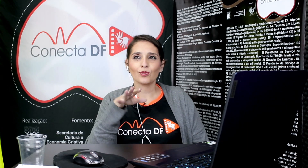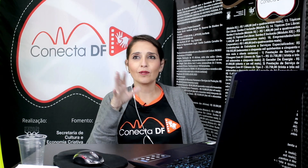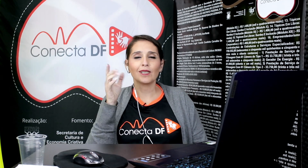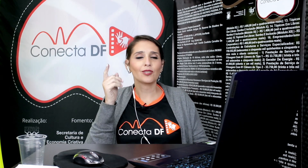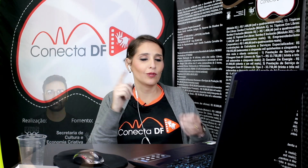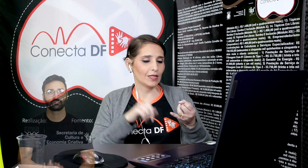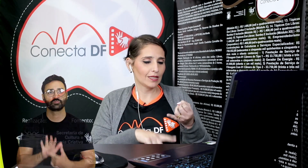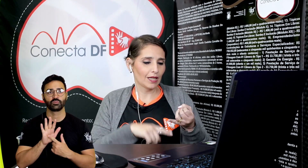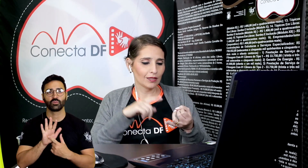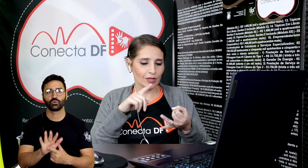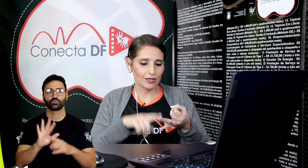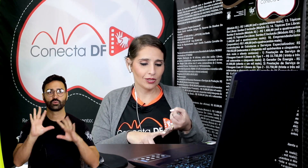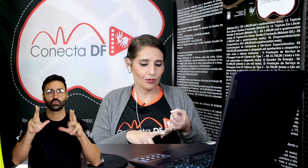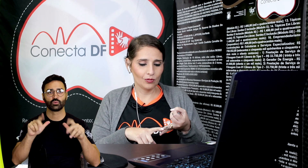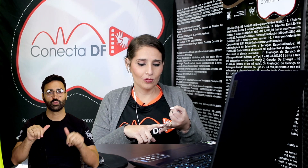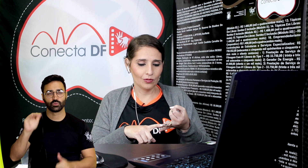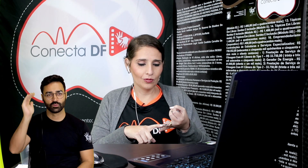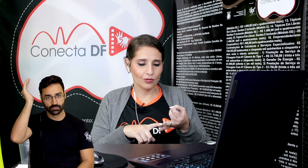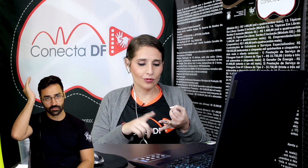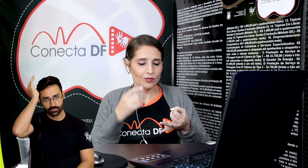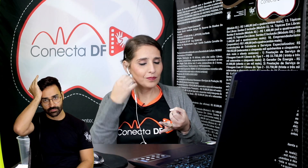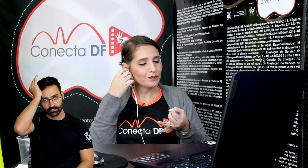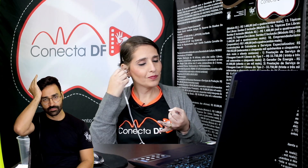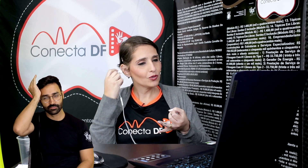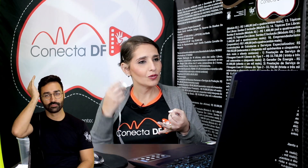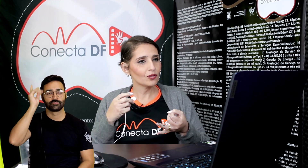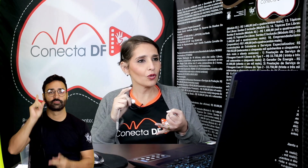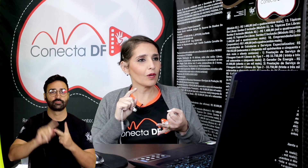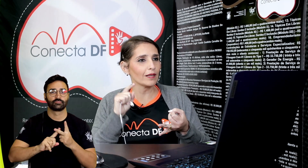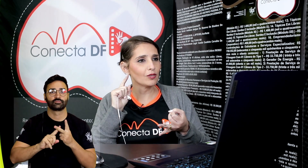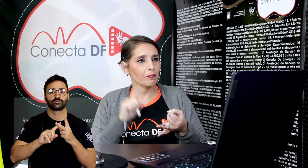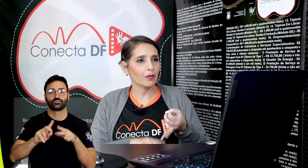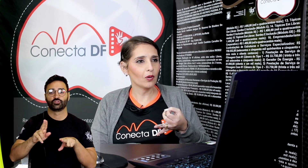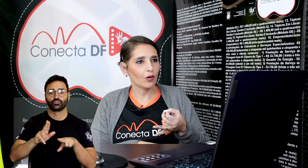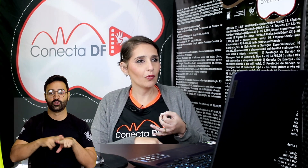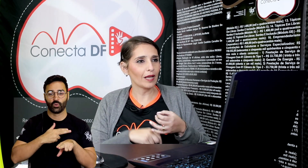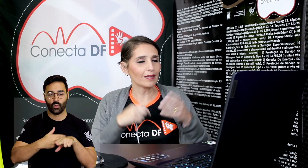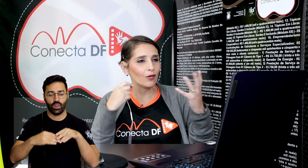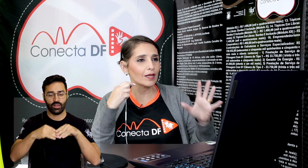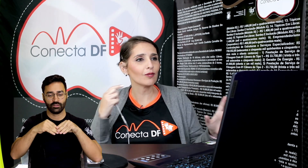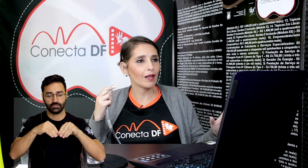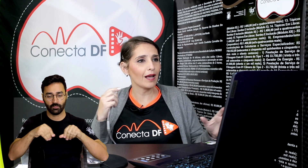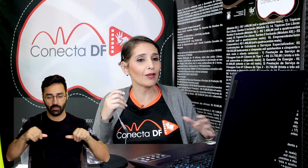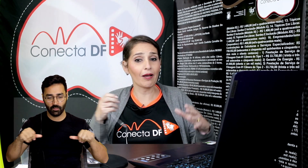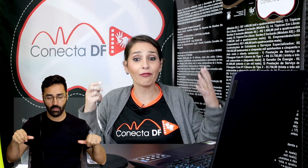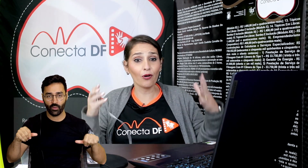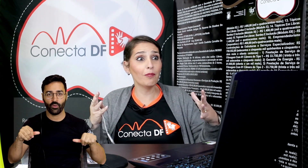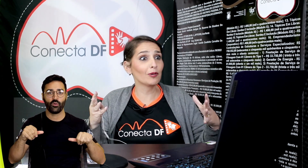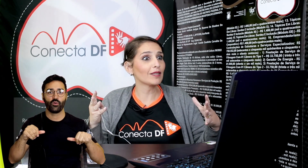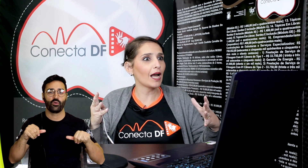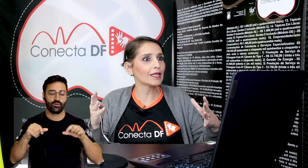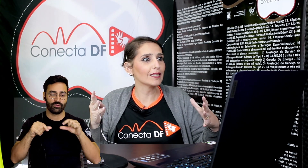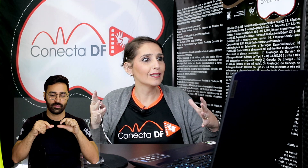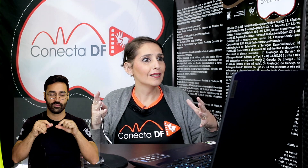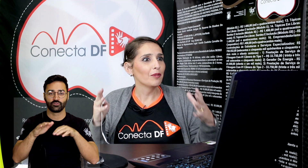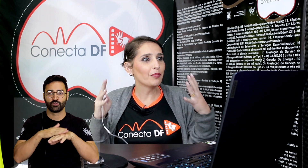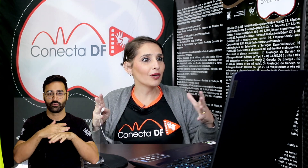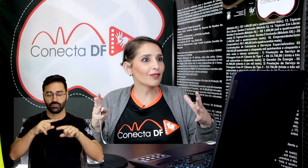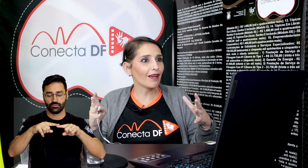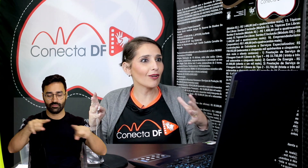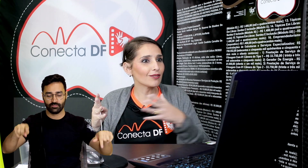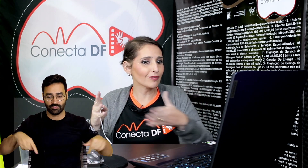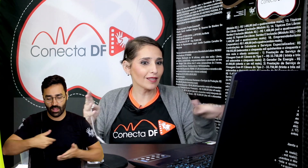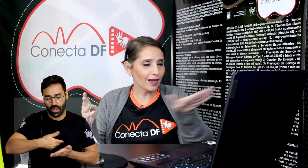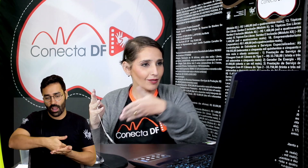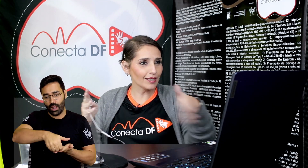Mostrou tudo, leite condensado, o chocolate em pó, até o granulado, a flor montada, põe